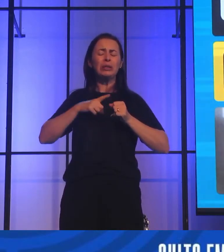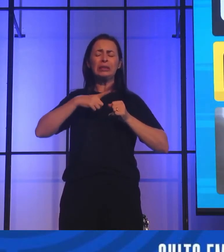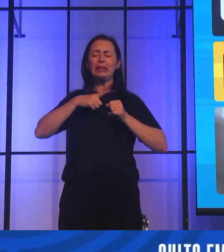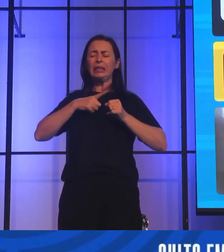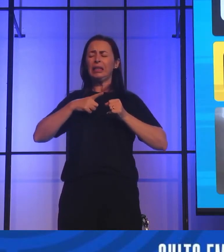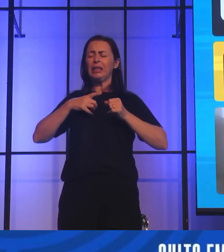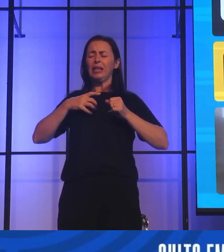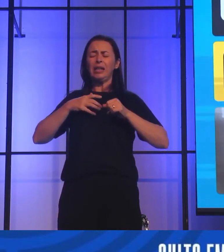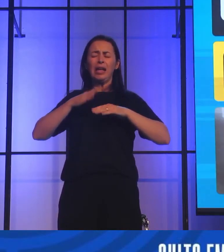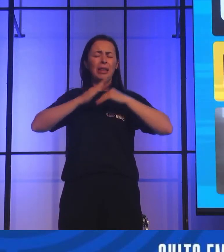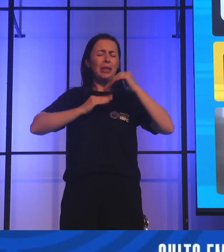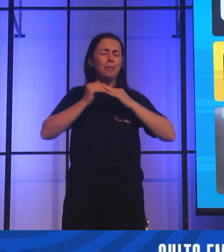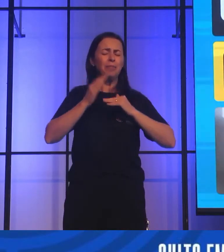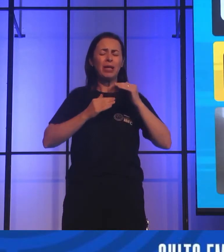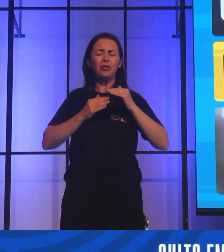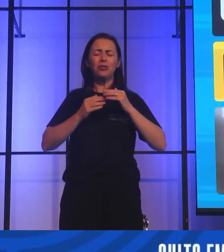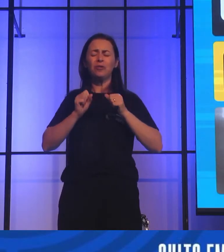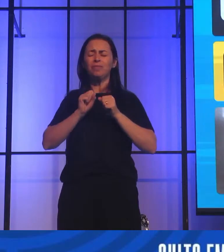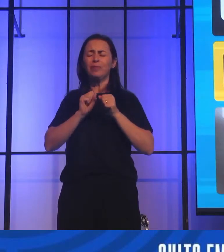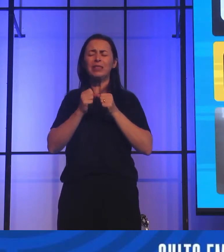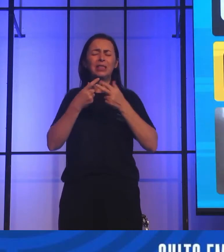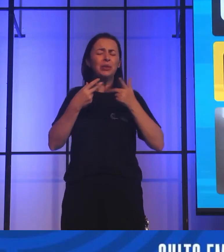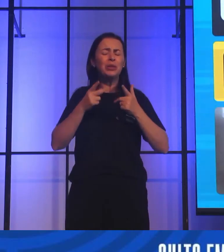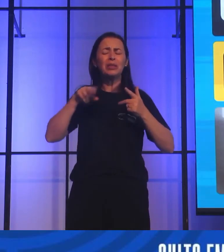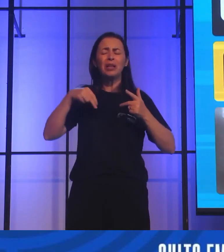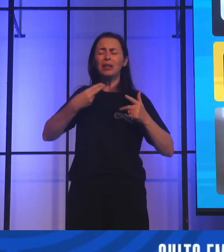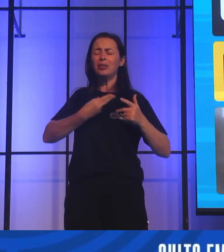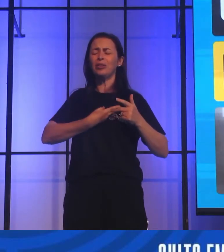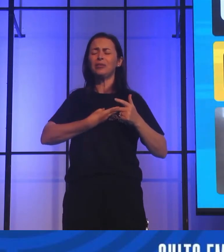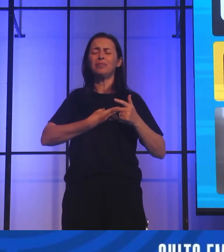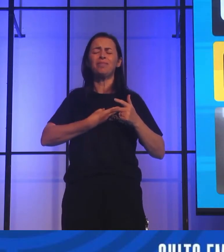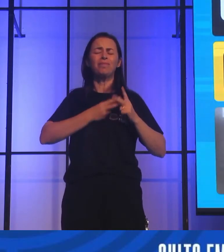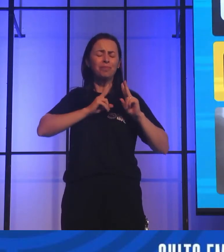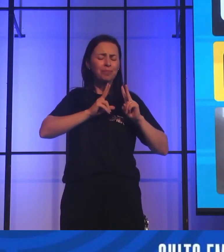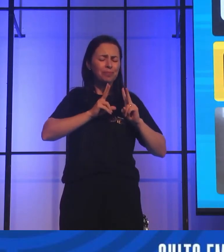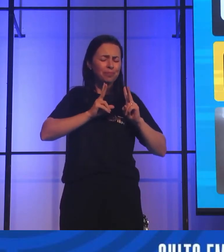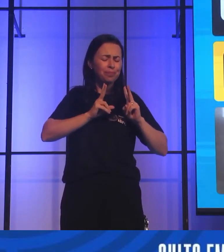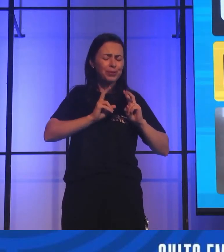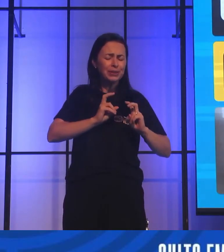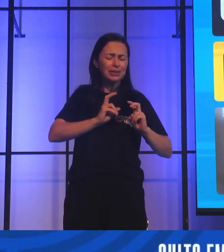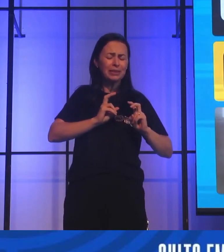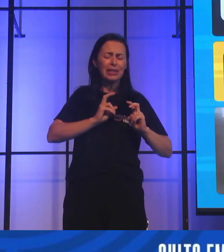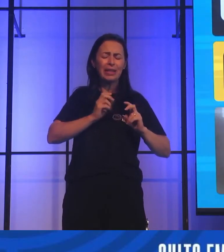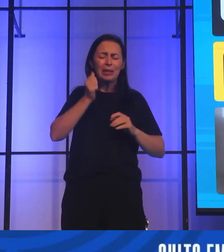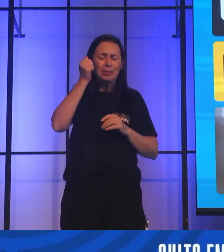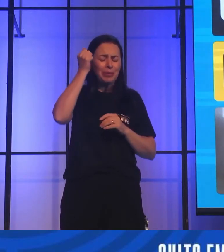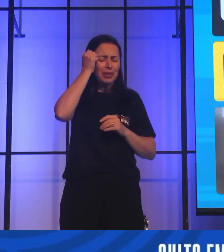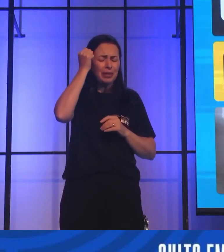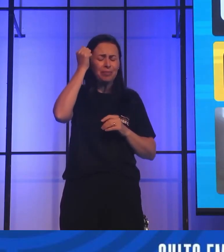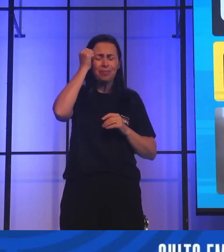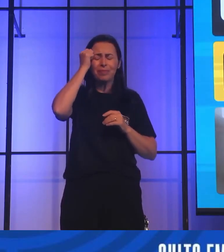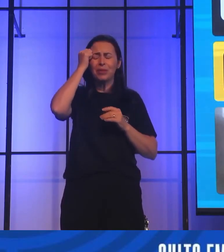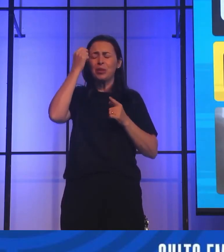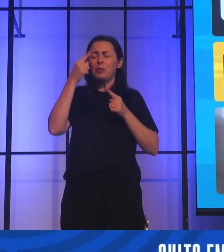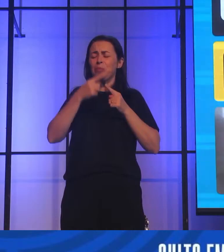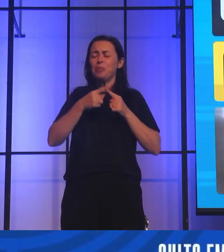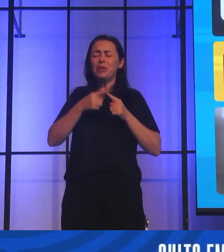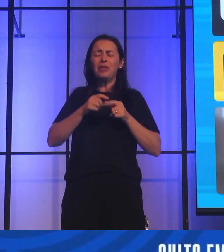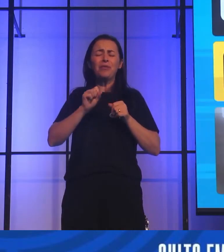que depois nós nos percebemos arrependidos, cheios de remorso, porque nós estragamos,